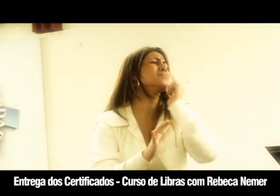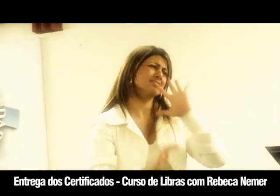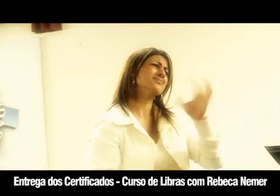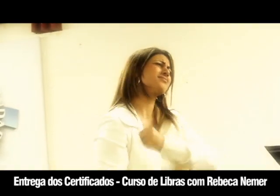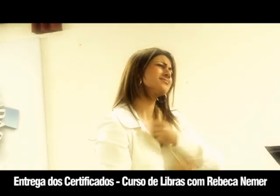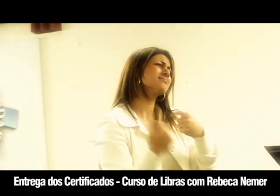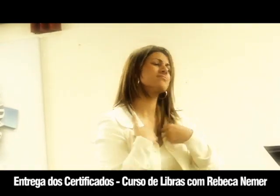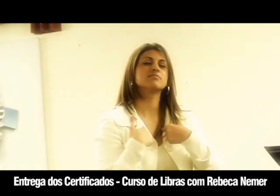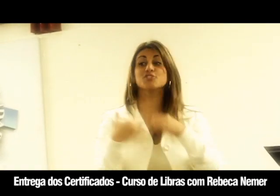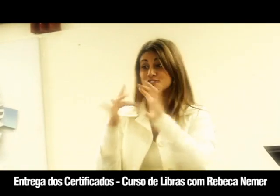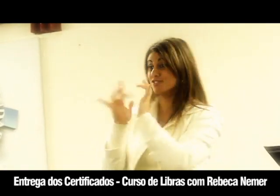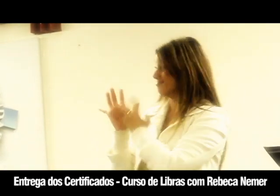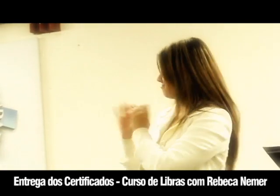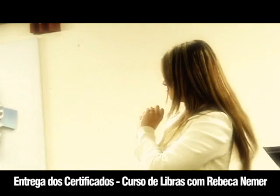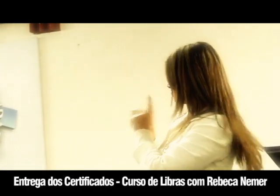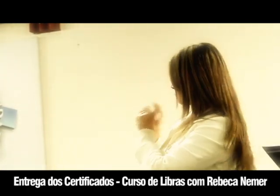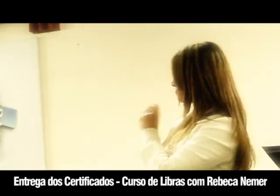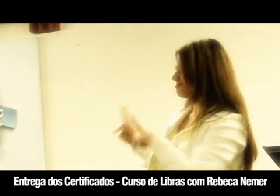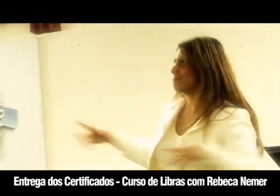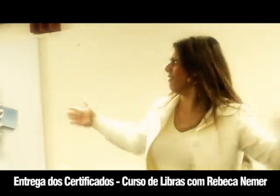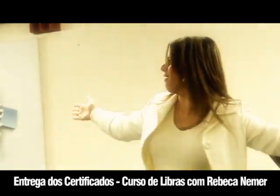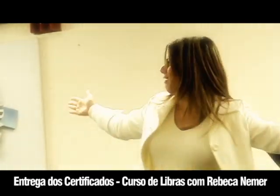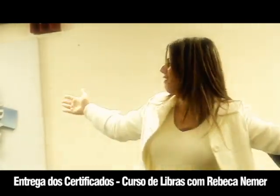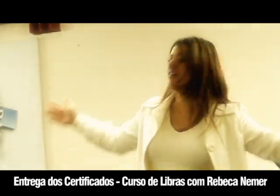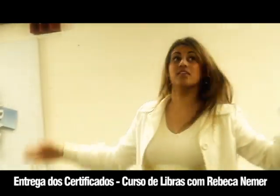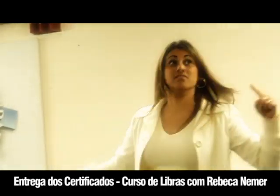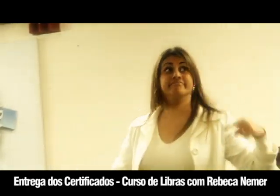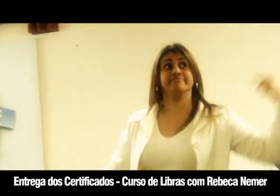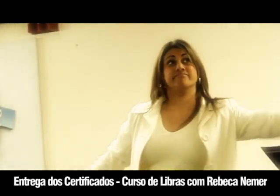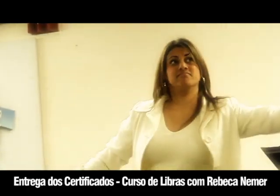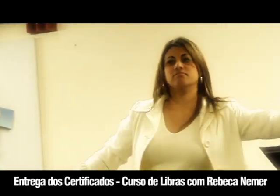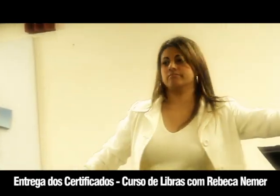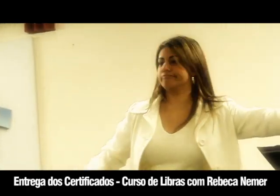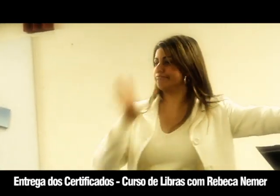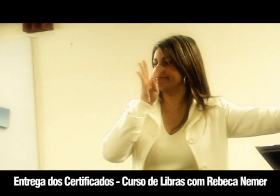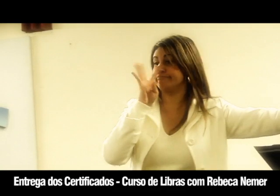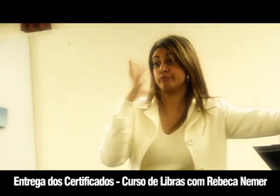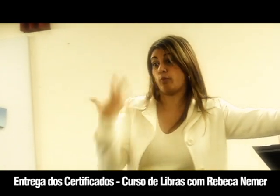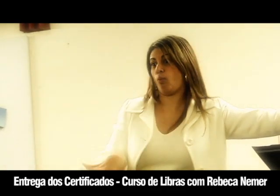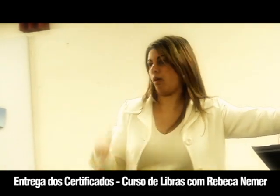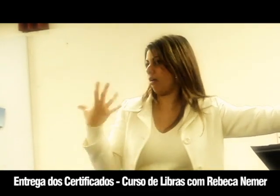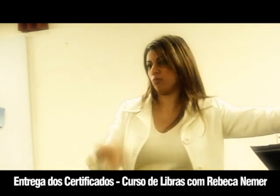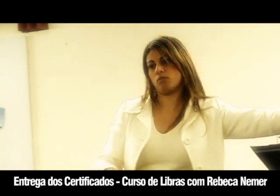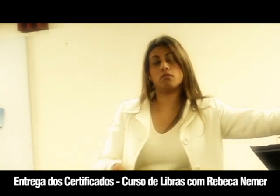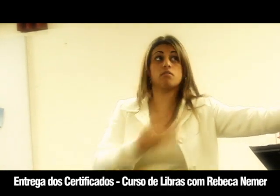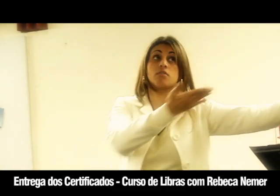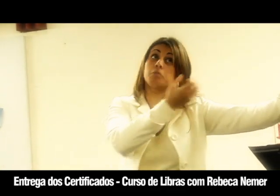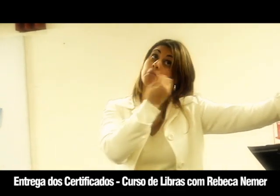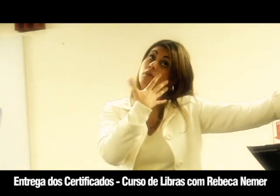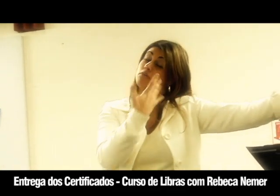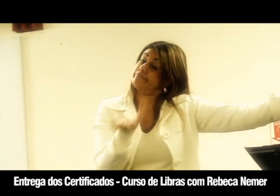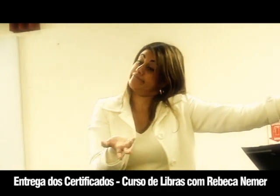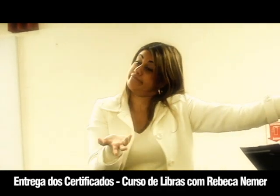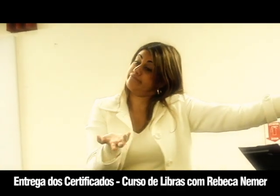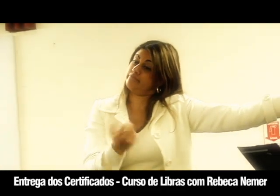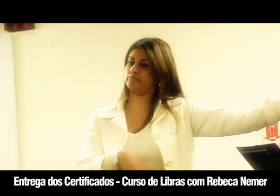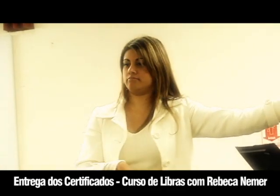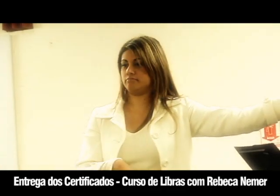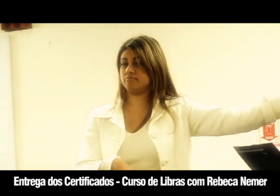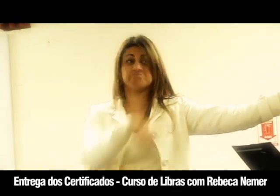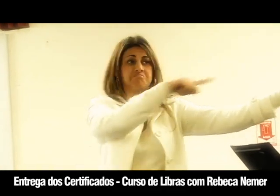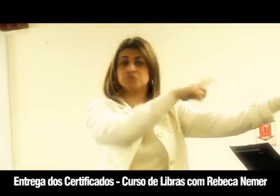no pecado, mas este segundo, que disse para Jesus: lembra-te de mim, esse homem morreu para o